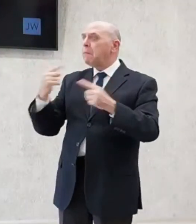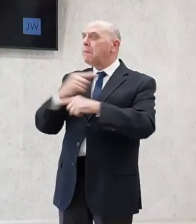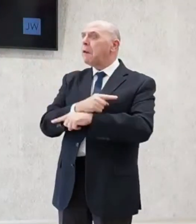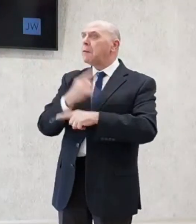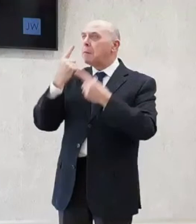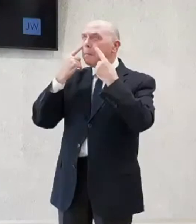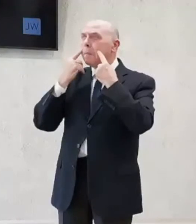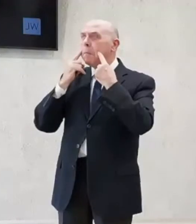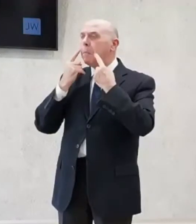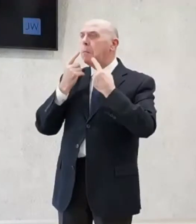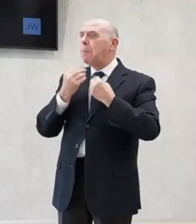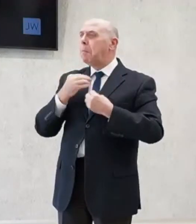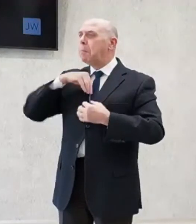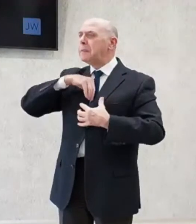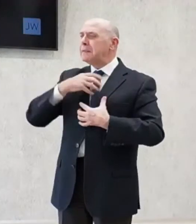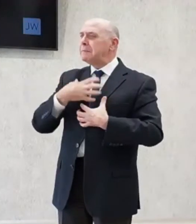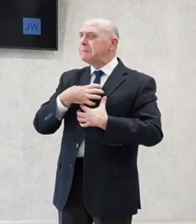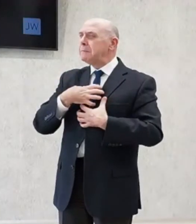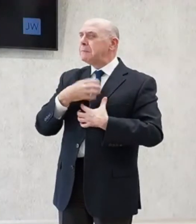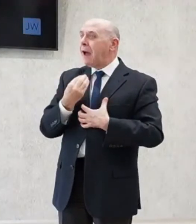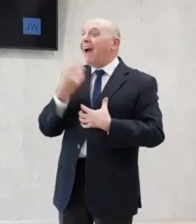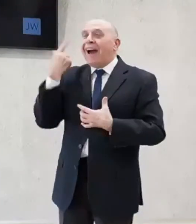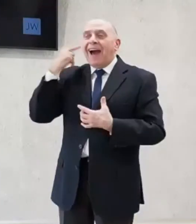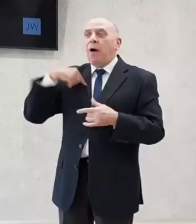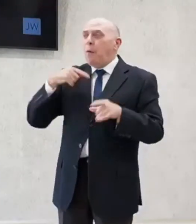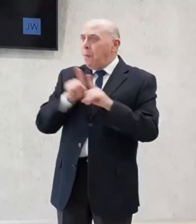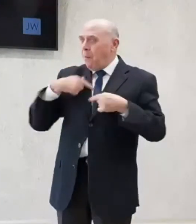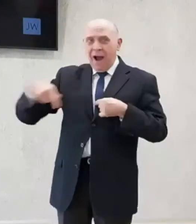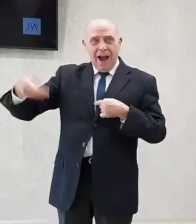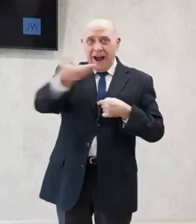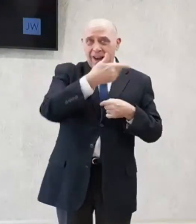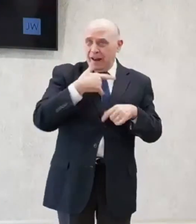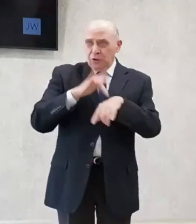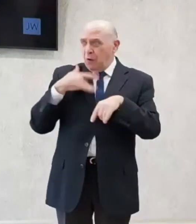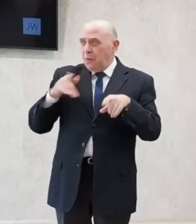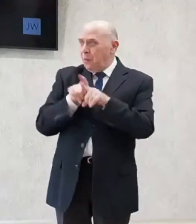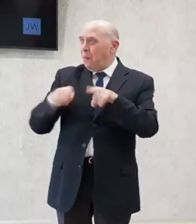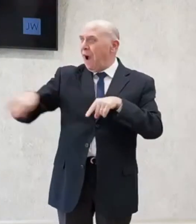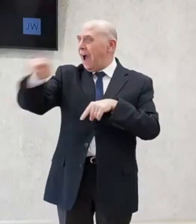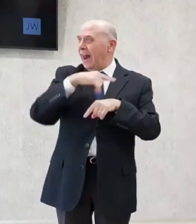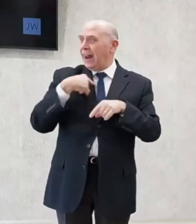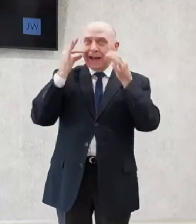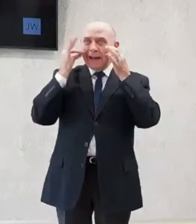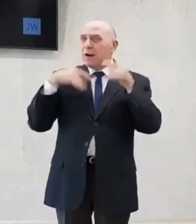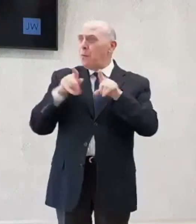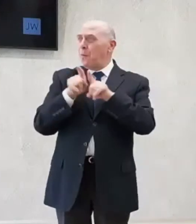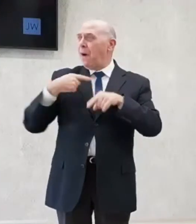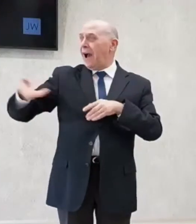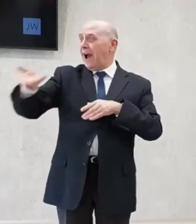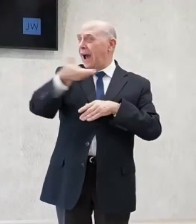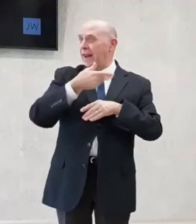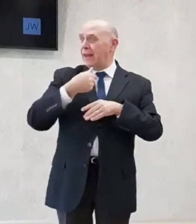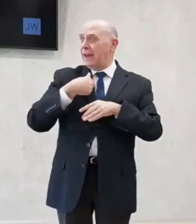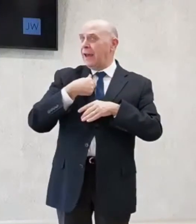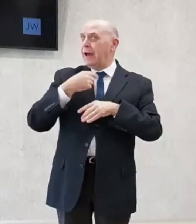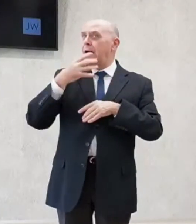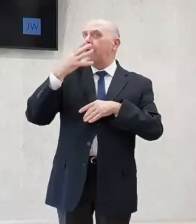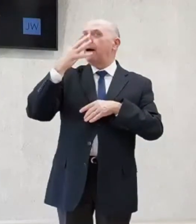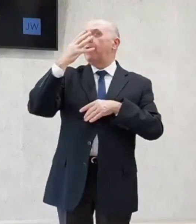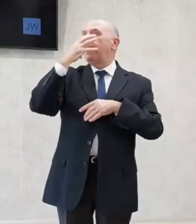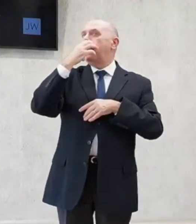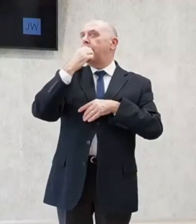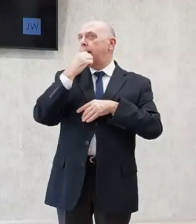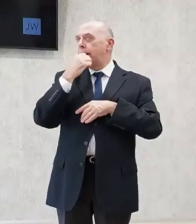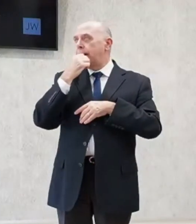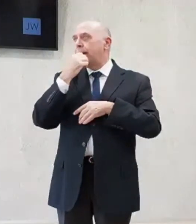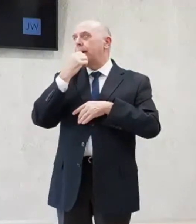è la stessa cosa e stessi sentimenti che proviamo noi e questo ci dà forza ci fa comprendere che se in qualche momento